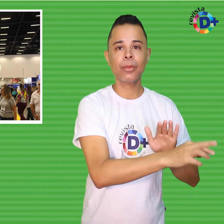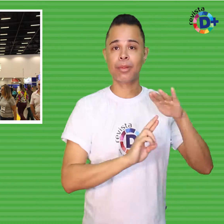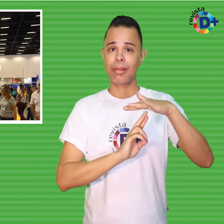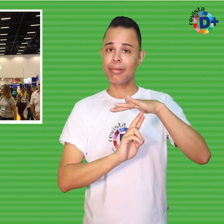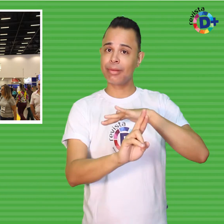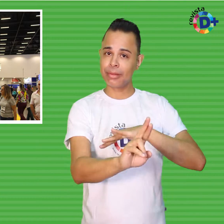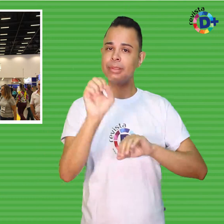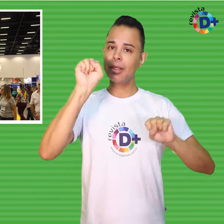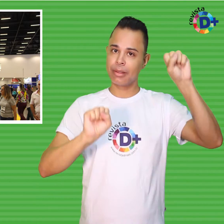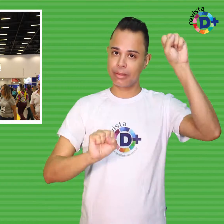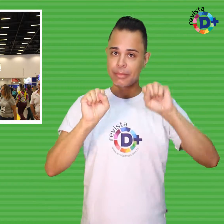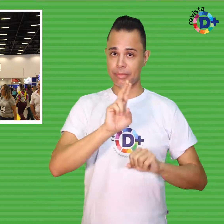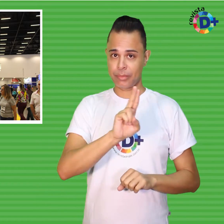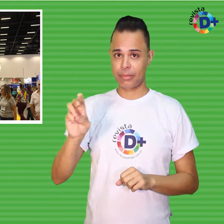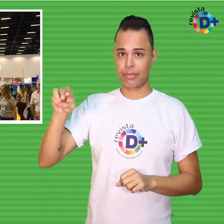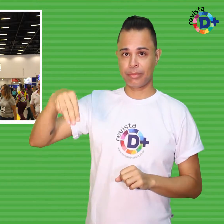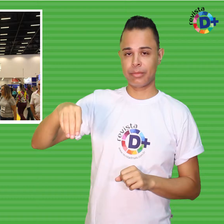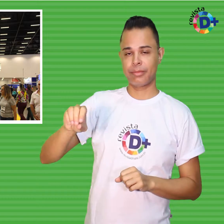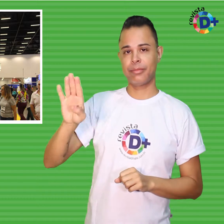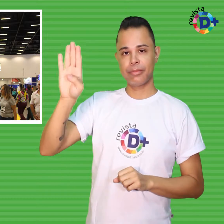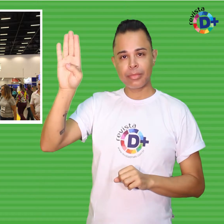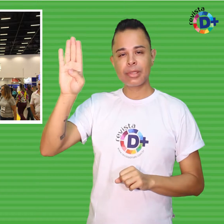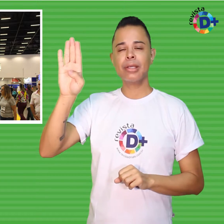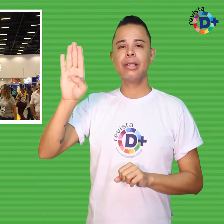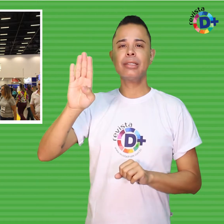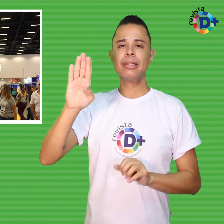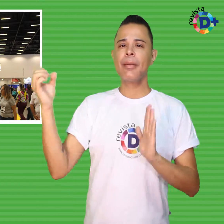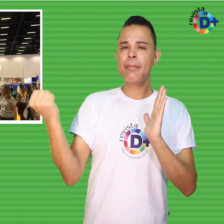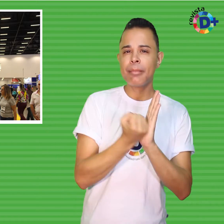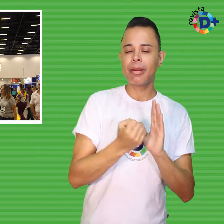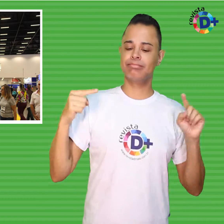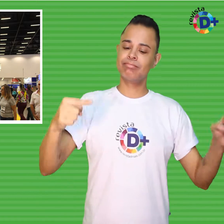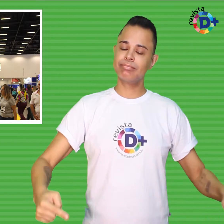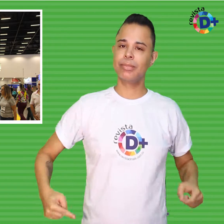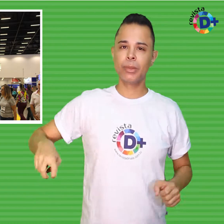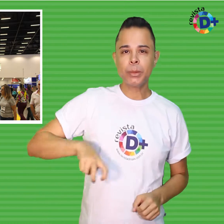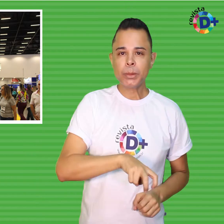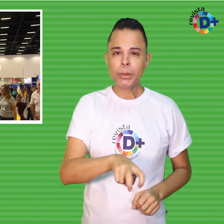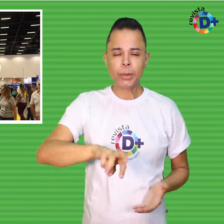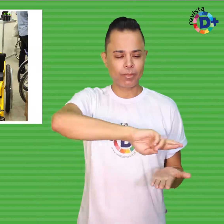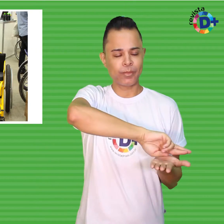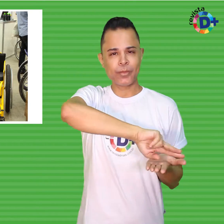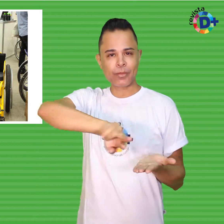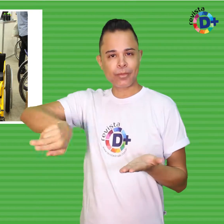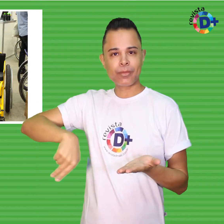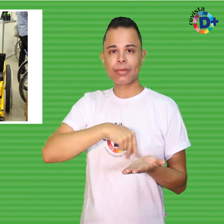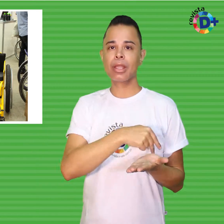empresa também conhecida como moby representa várias marcas de cadeiras de roda e oferece